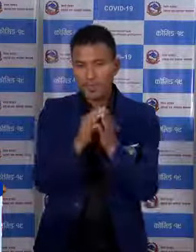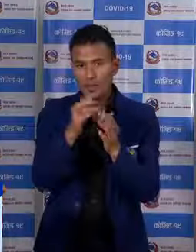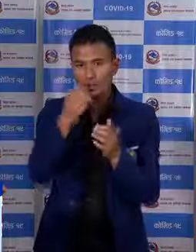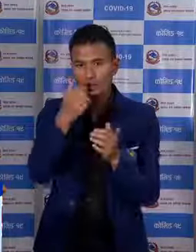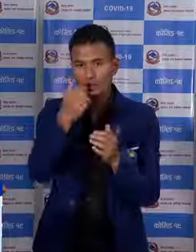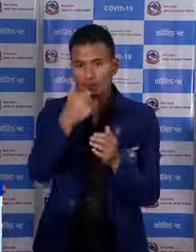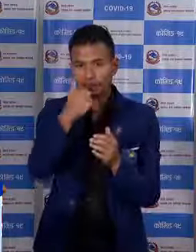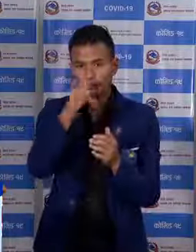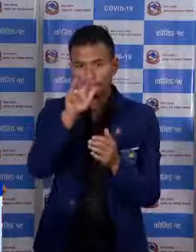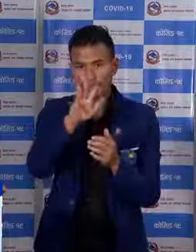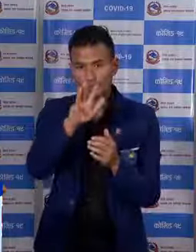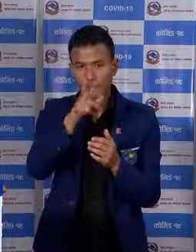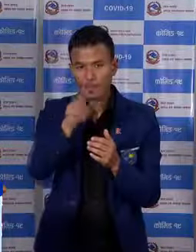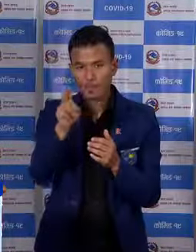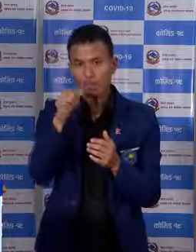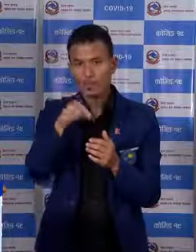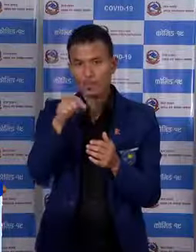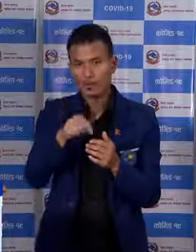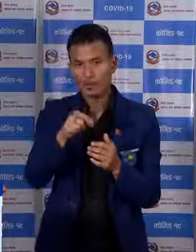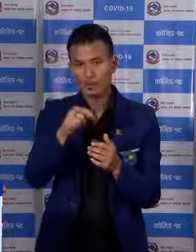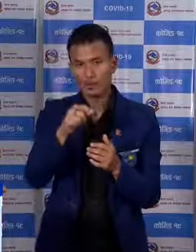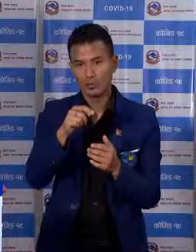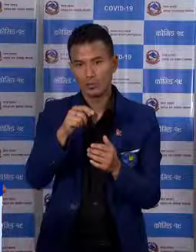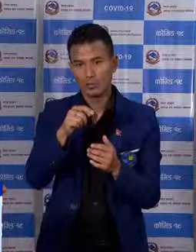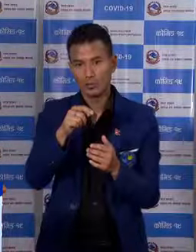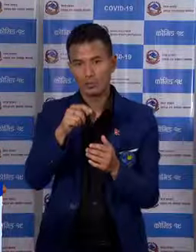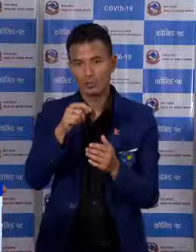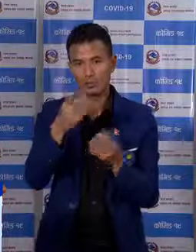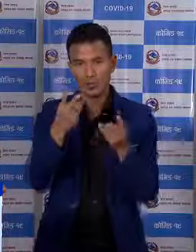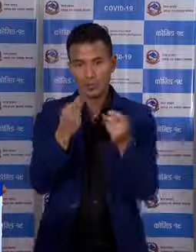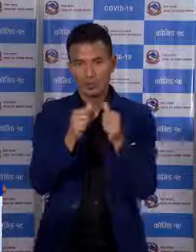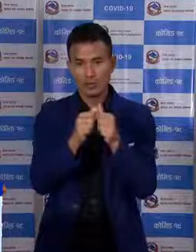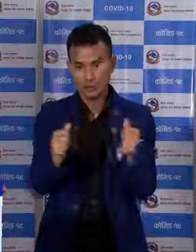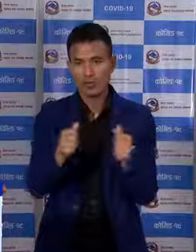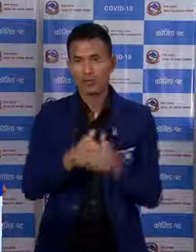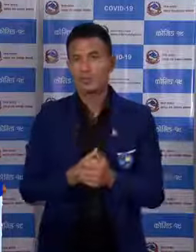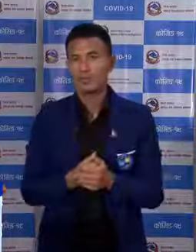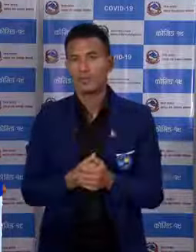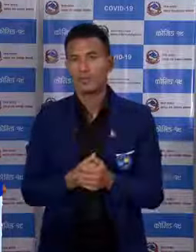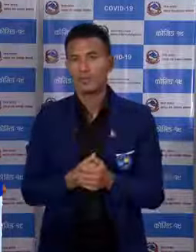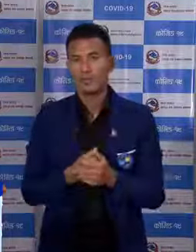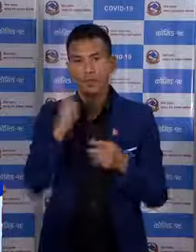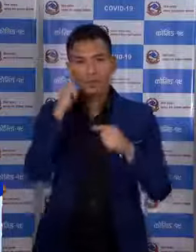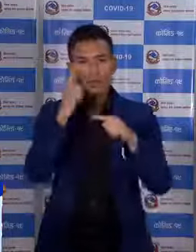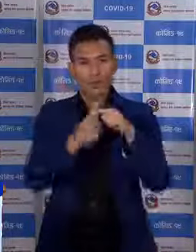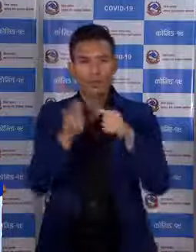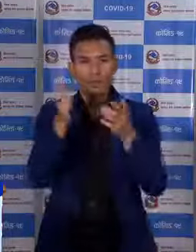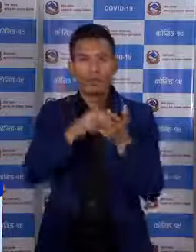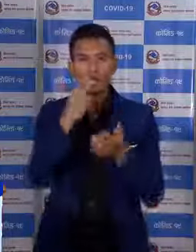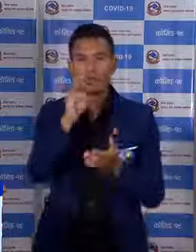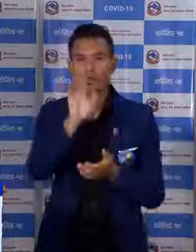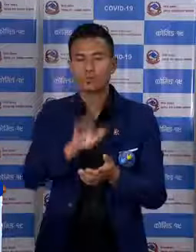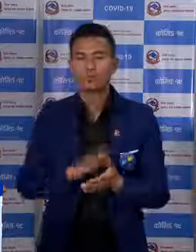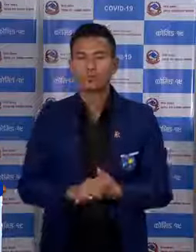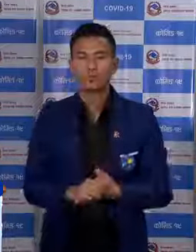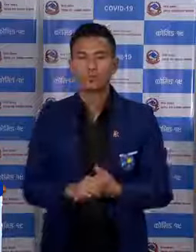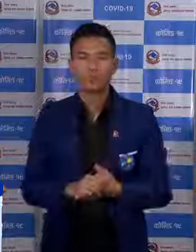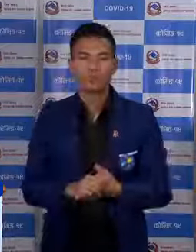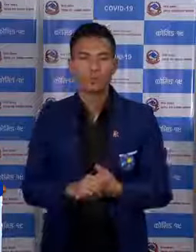जाना उयली को आम्रो तथ्यांक अनुशार पोजीटिफ थभ वहे को छा,